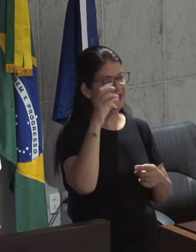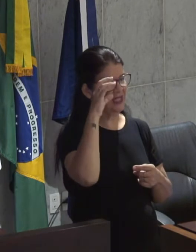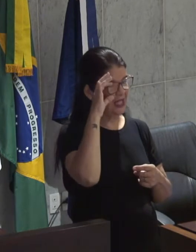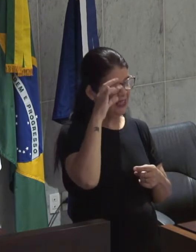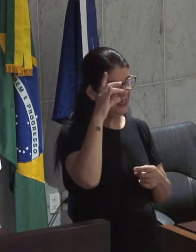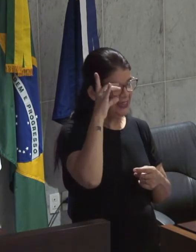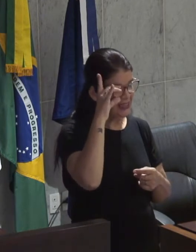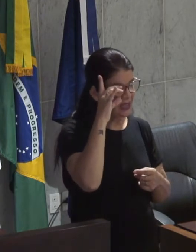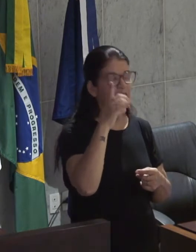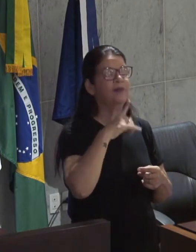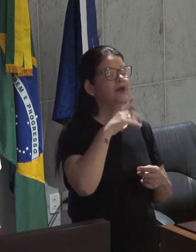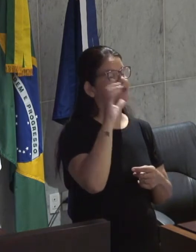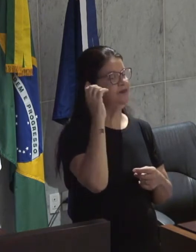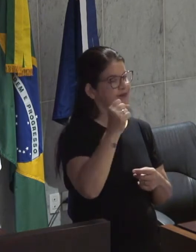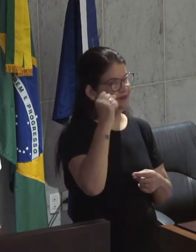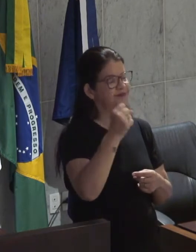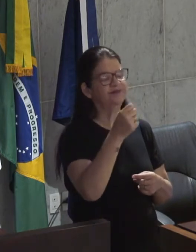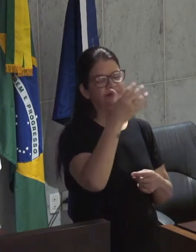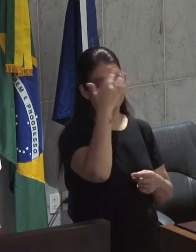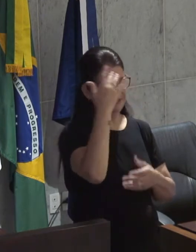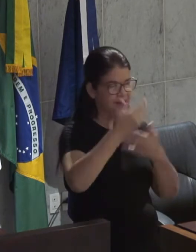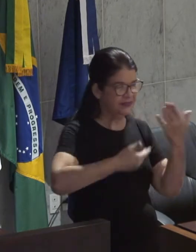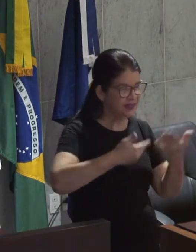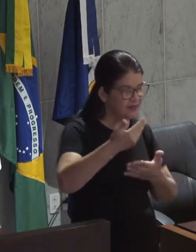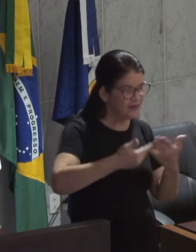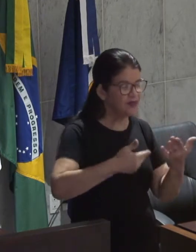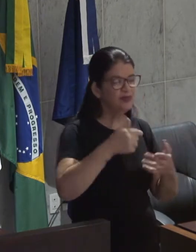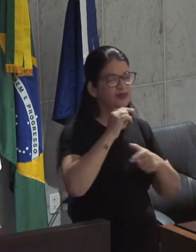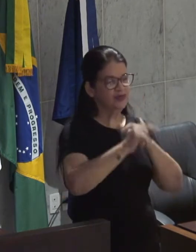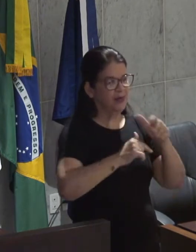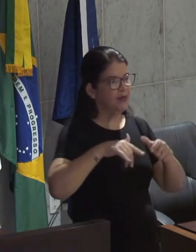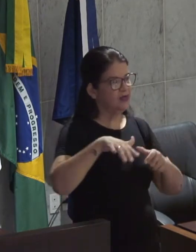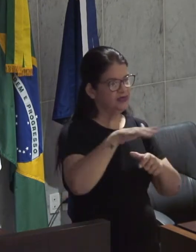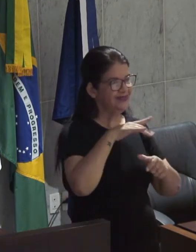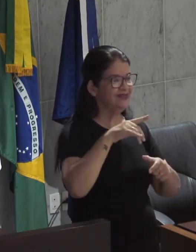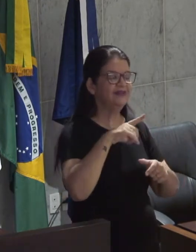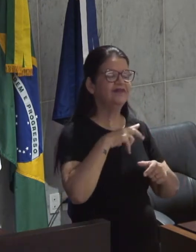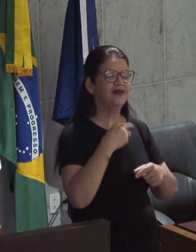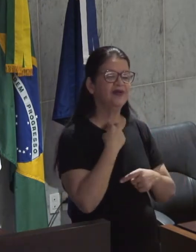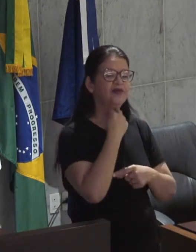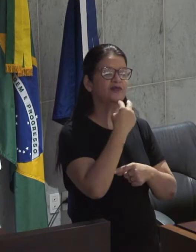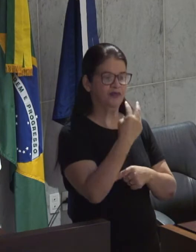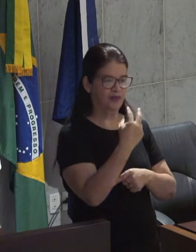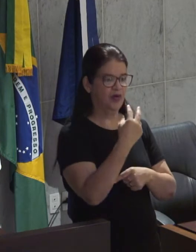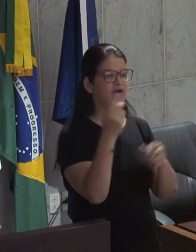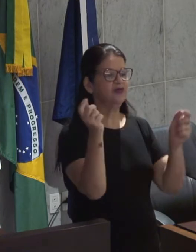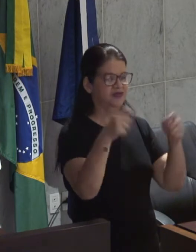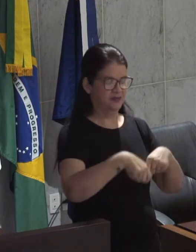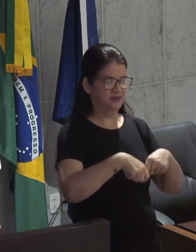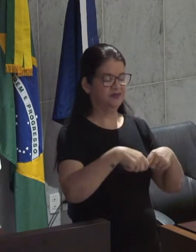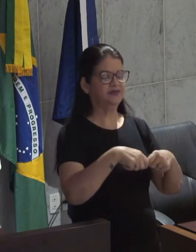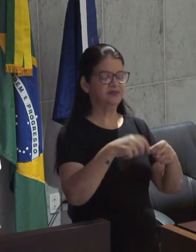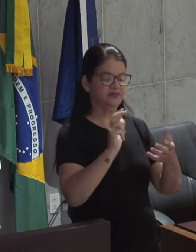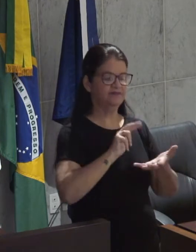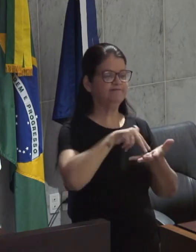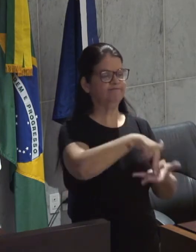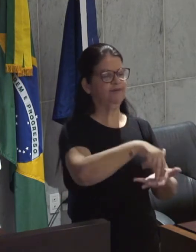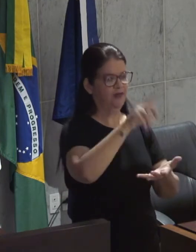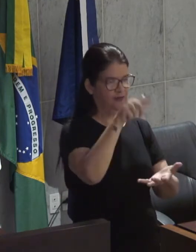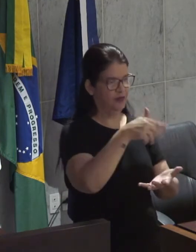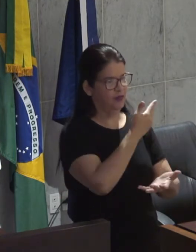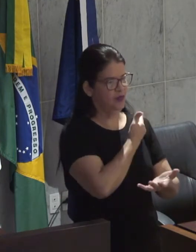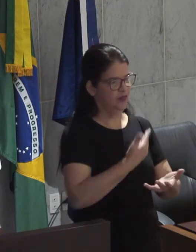Previdência Social, os servidores e os trabalhadores em geral tiveram voz e tiveram vez. Foram nos seus